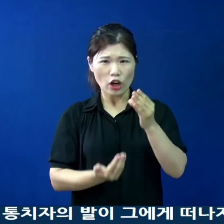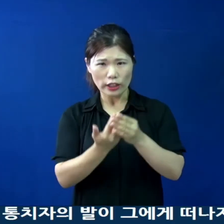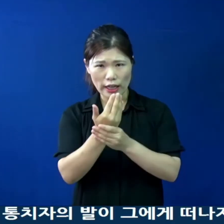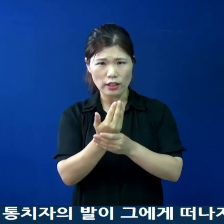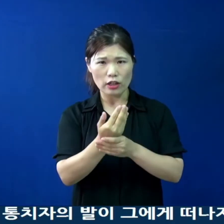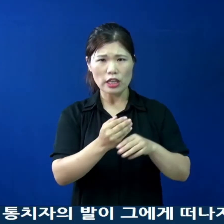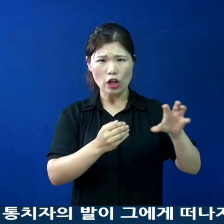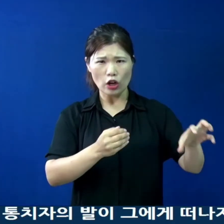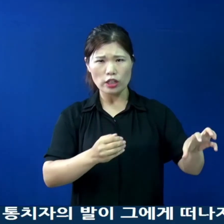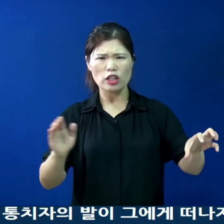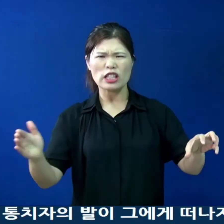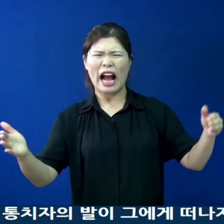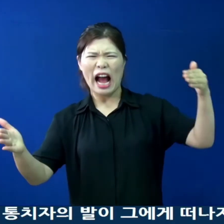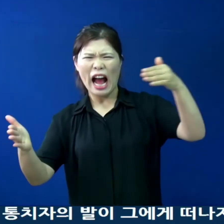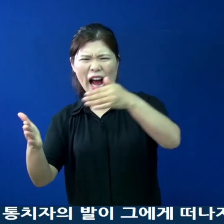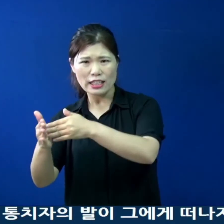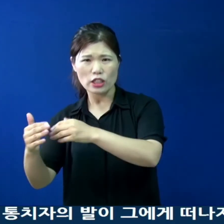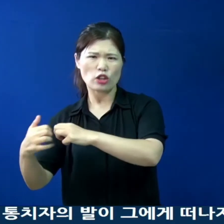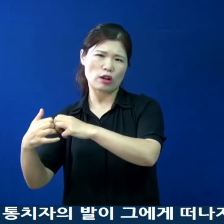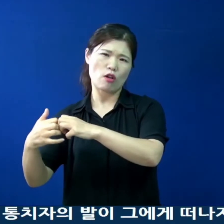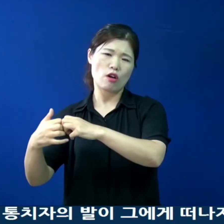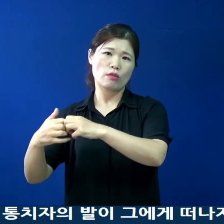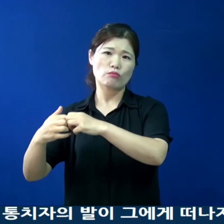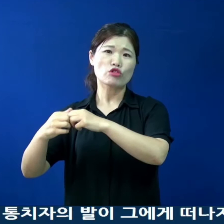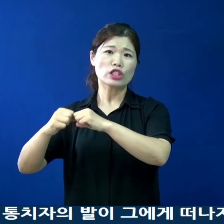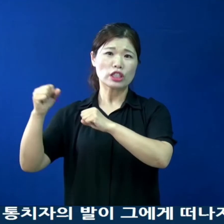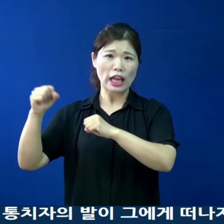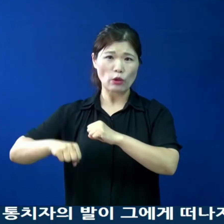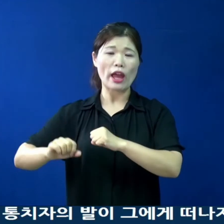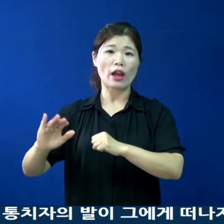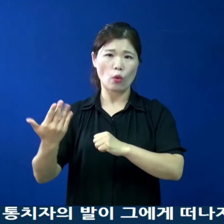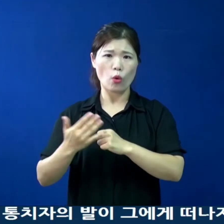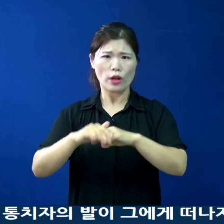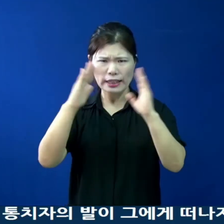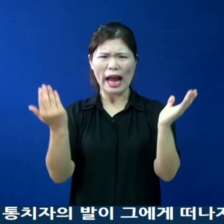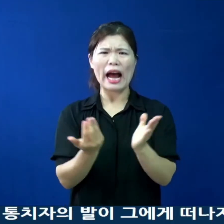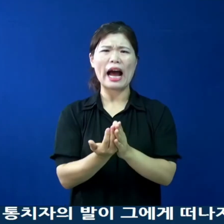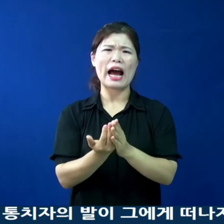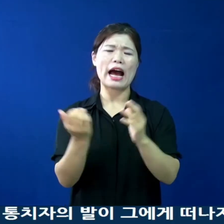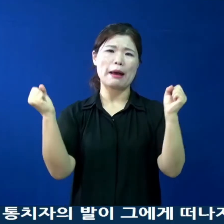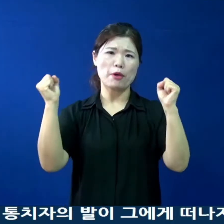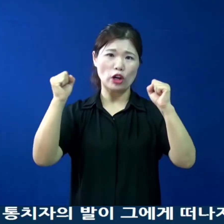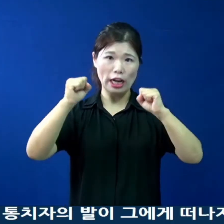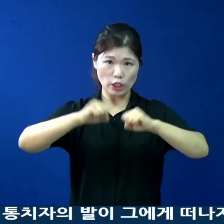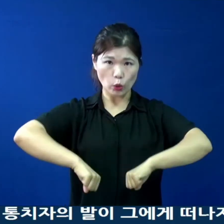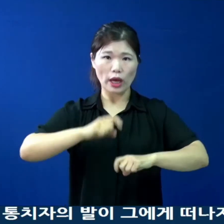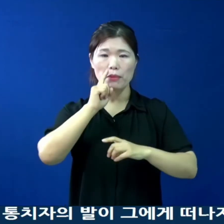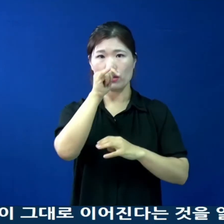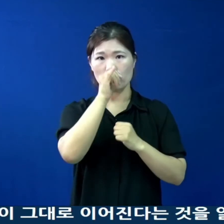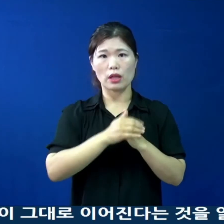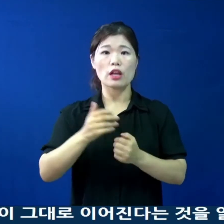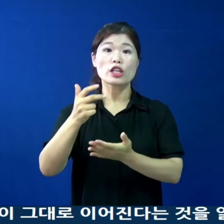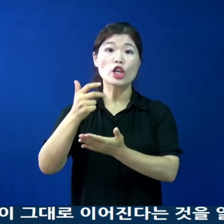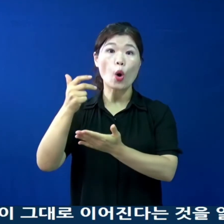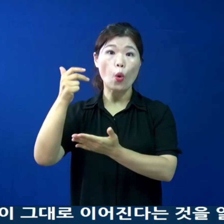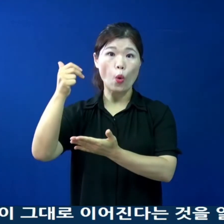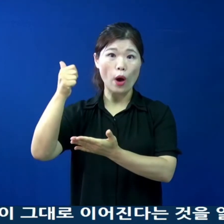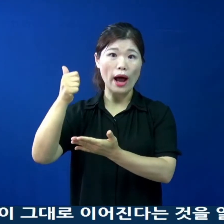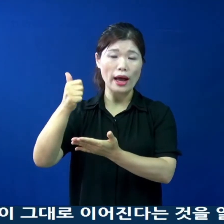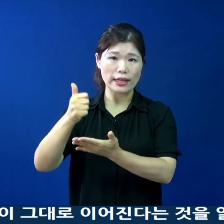이쪽에서 저쪽까지 쳐서 무찌르고 또 셋의 자식들을 다 멸하리로다. 여호와의 영을 받은